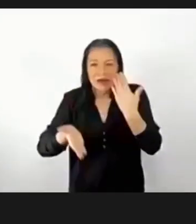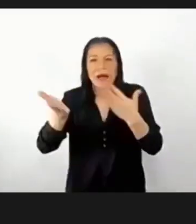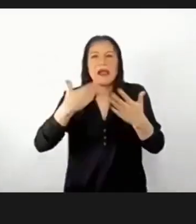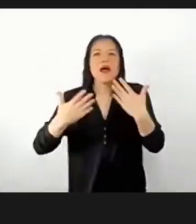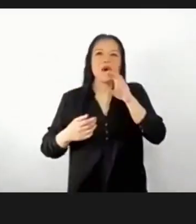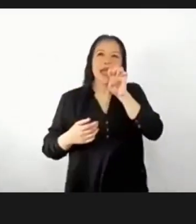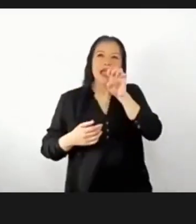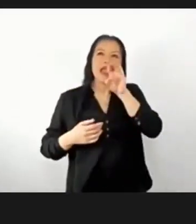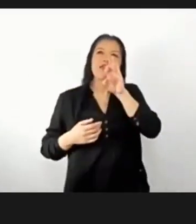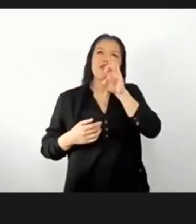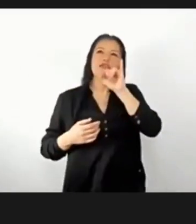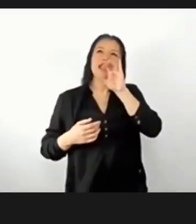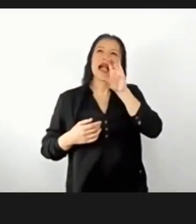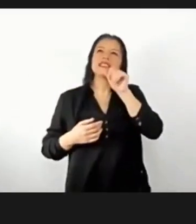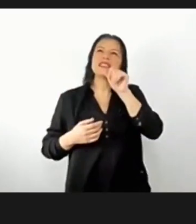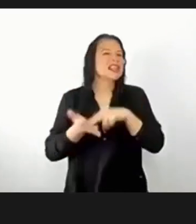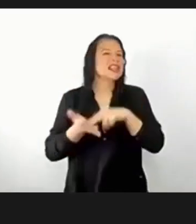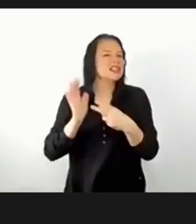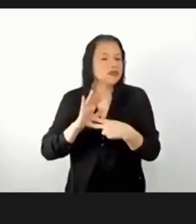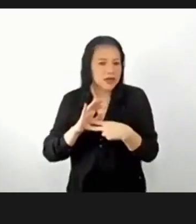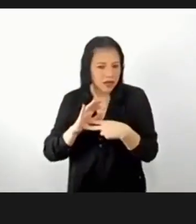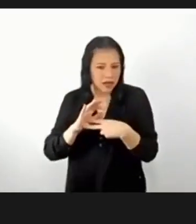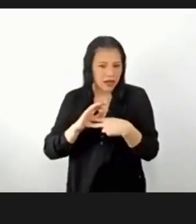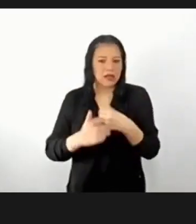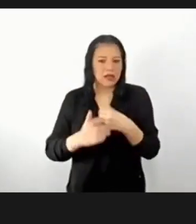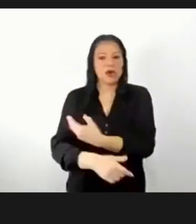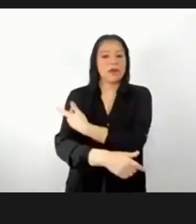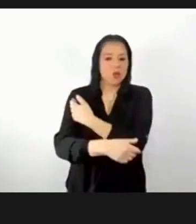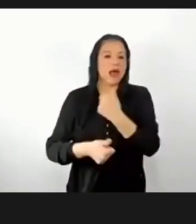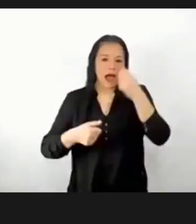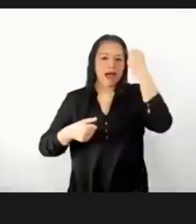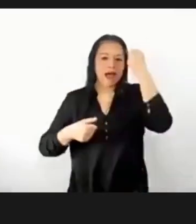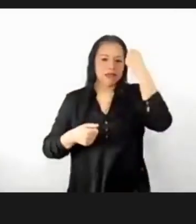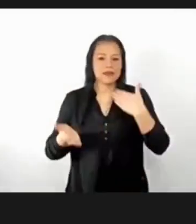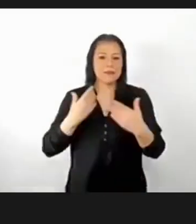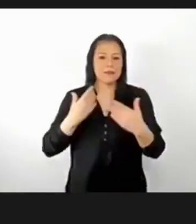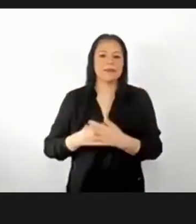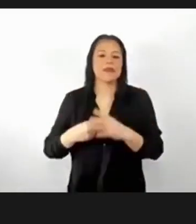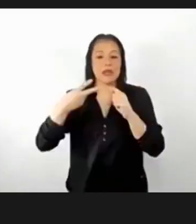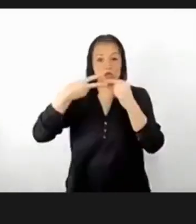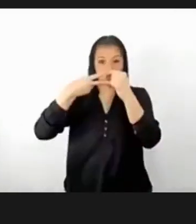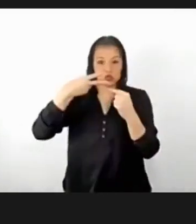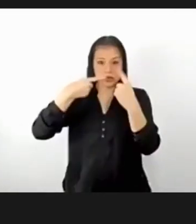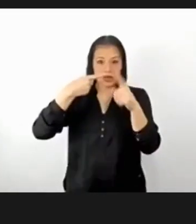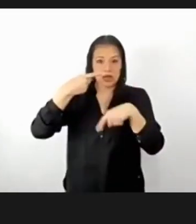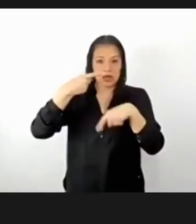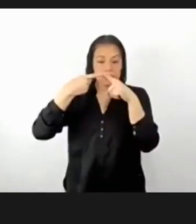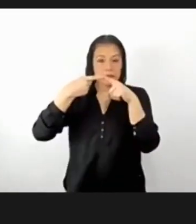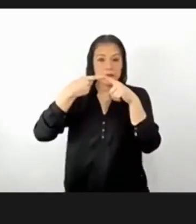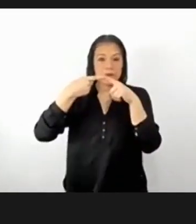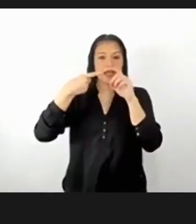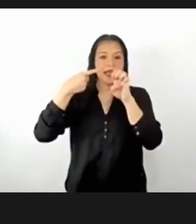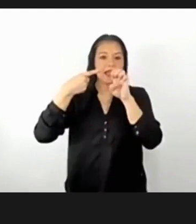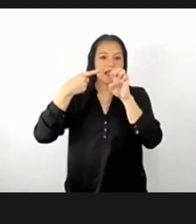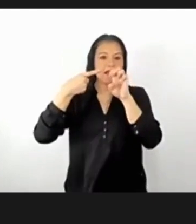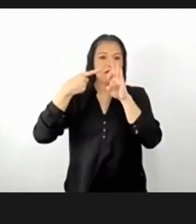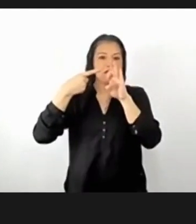de una vacuna, sepan de qué se está hablando. Hay dos tipos. Una es la